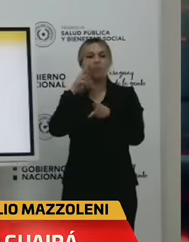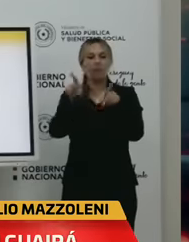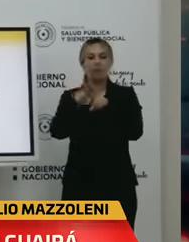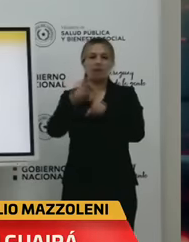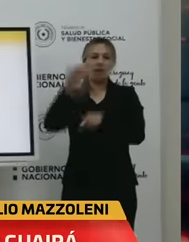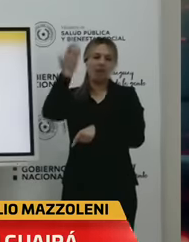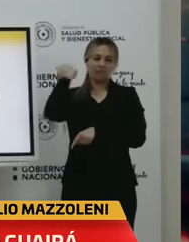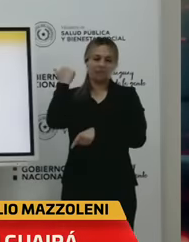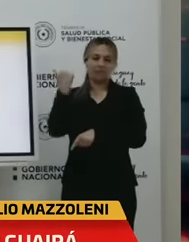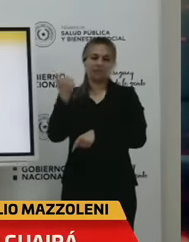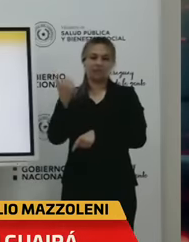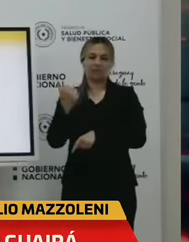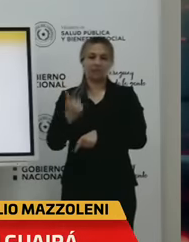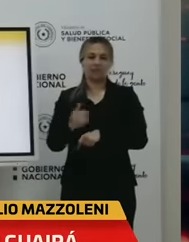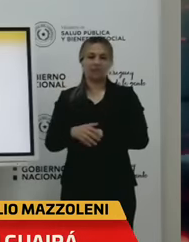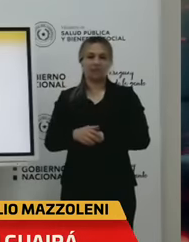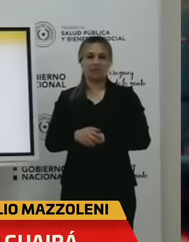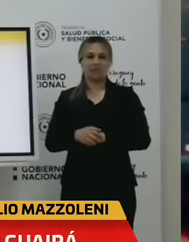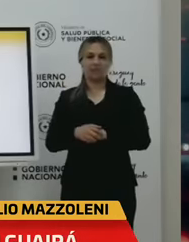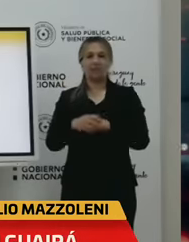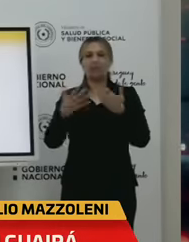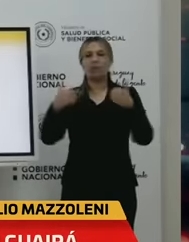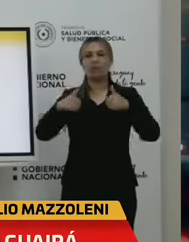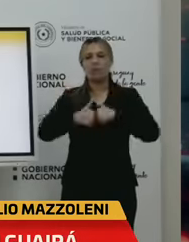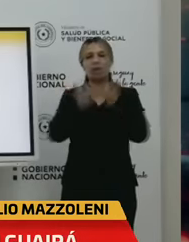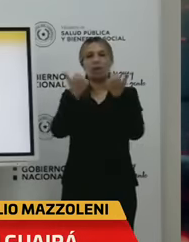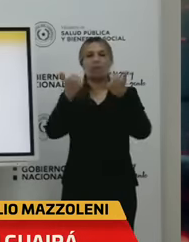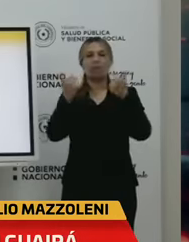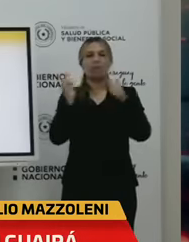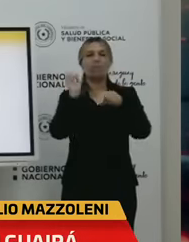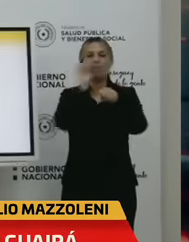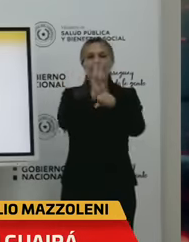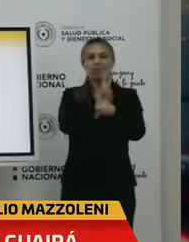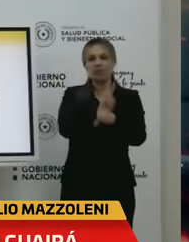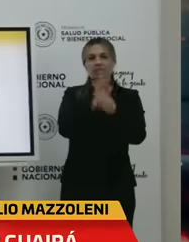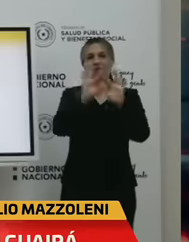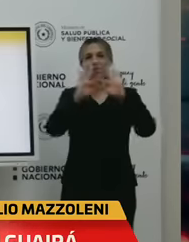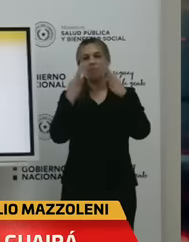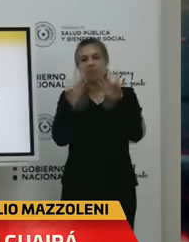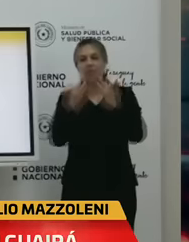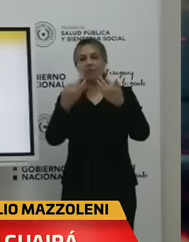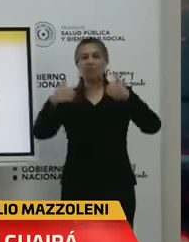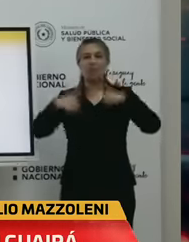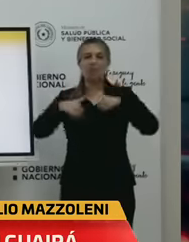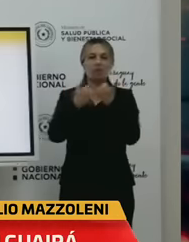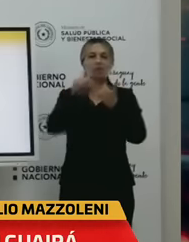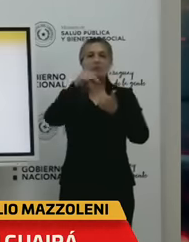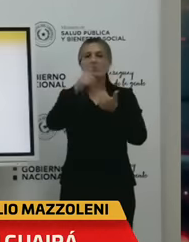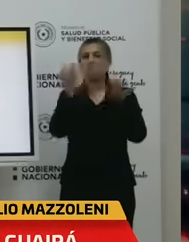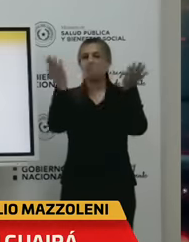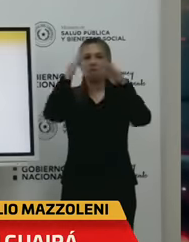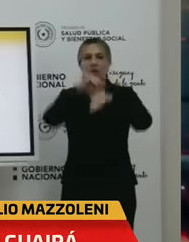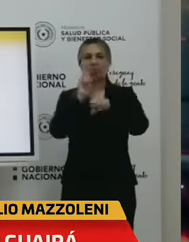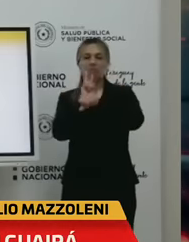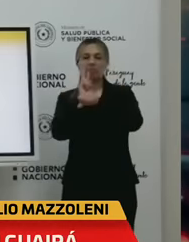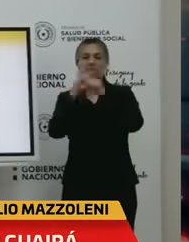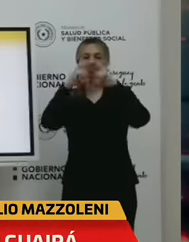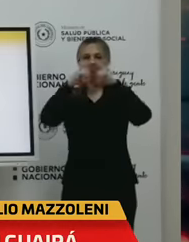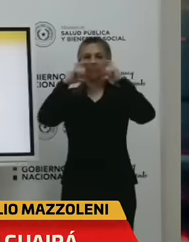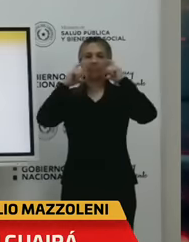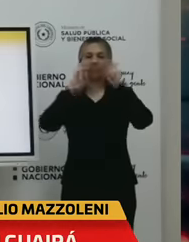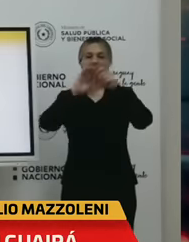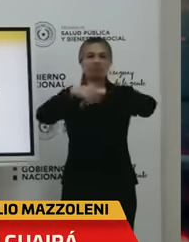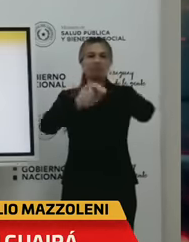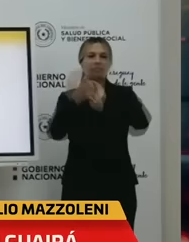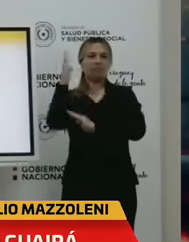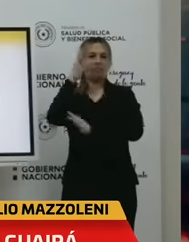antes, las reuniones sociales, los descuidos en ese ámbito, esa